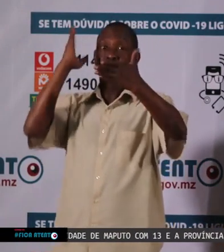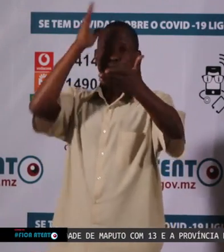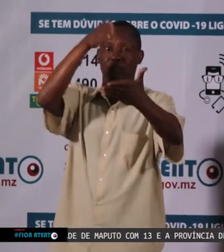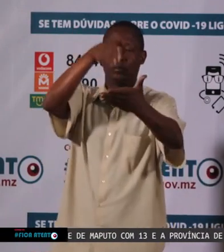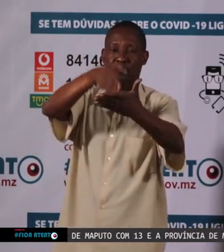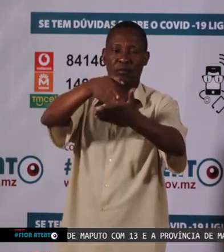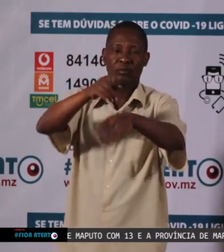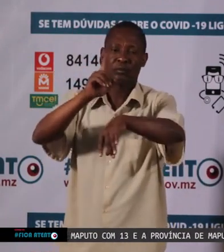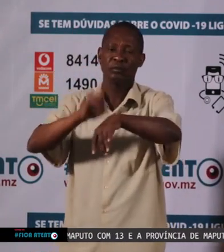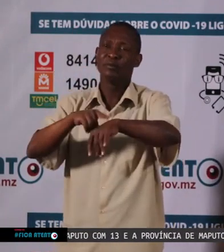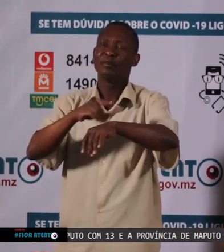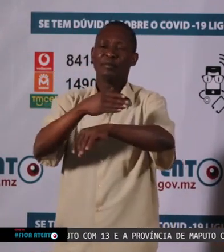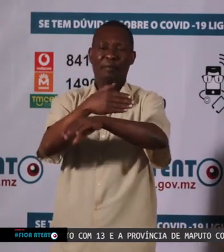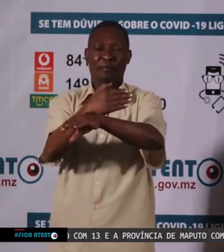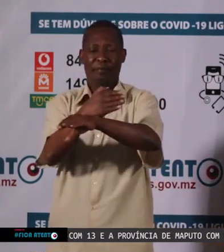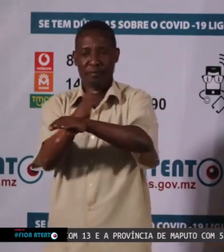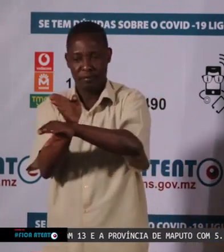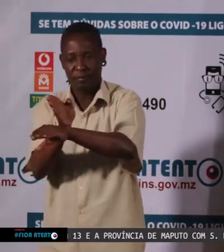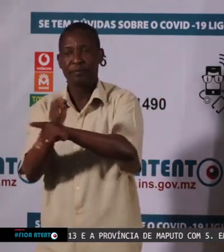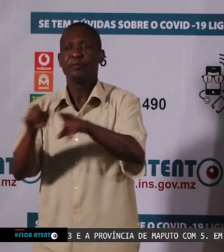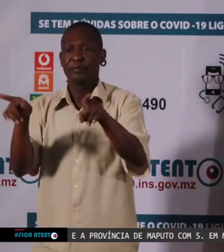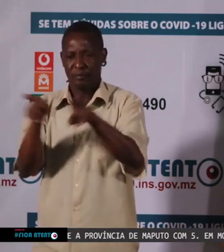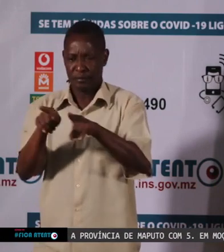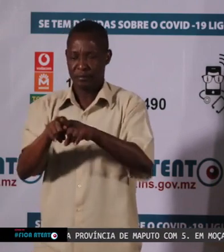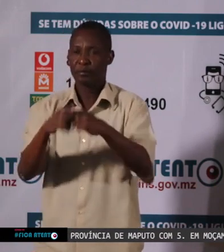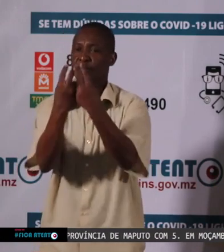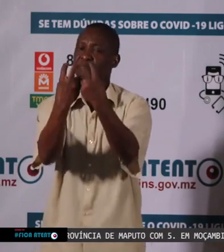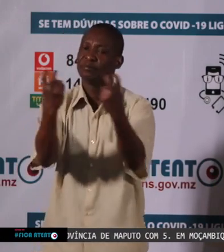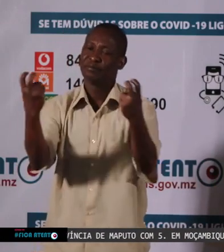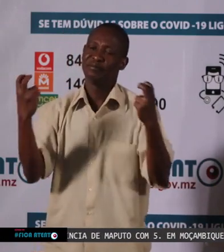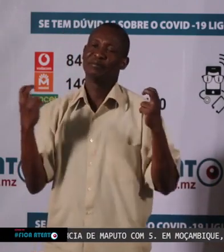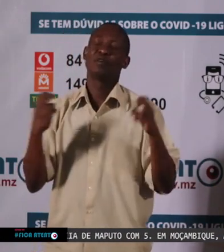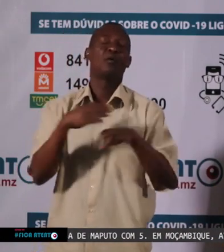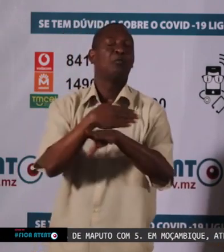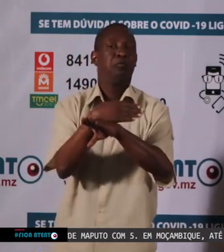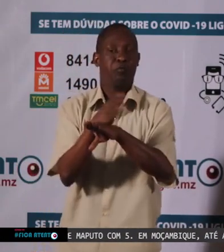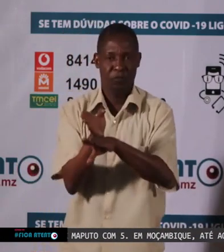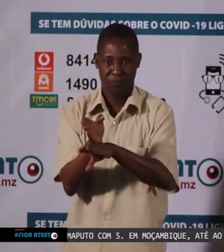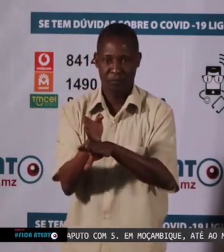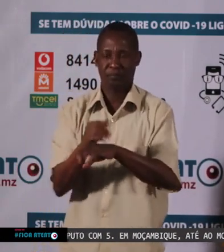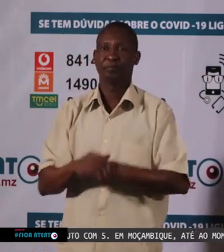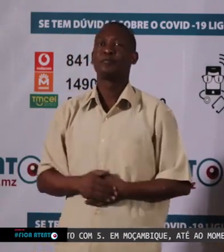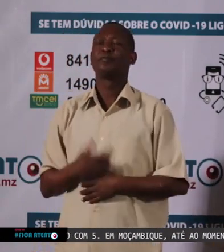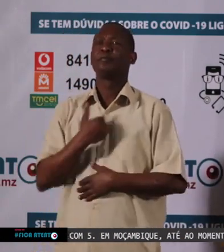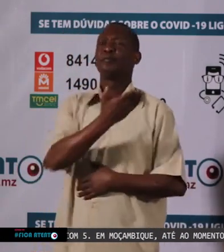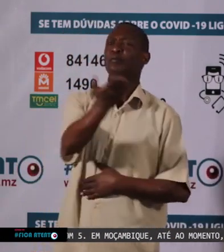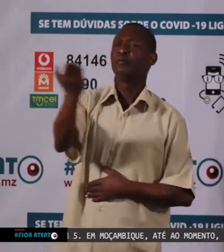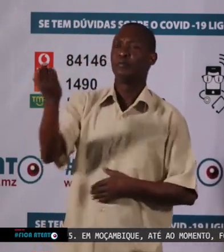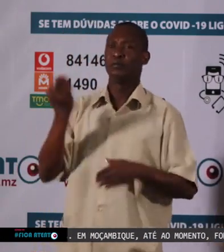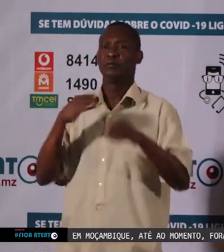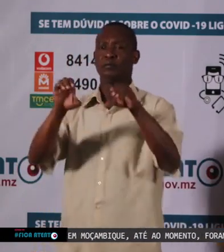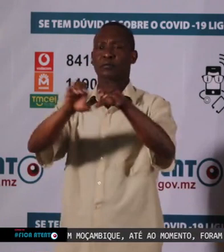que iniciar tarde também essa conferência de imprensa. Caros colegas,